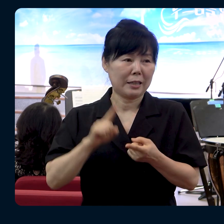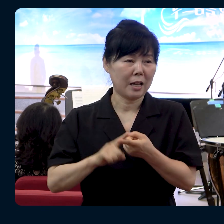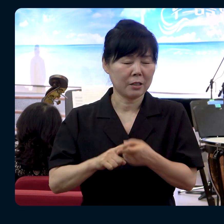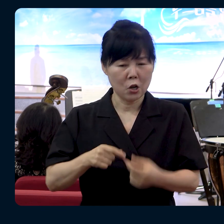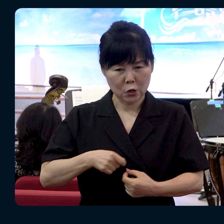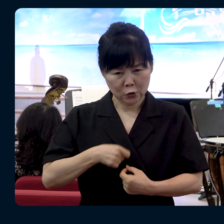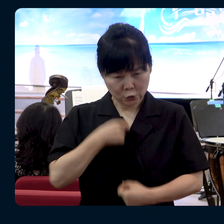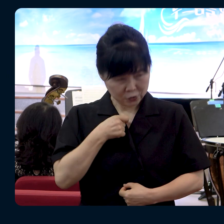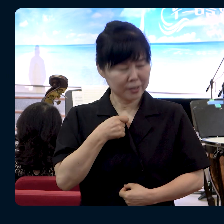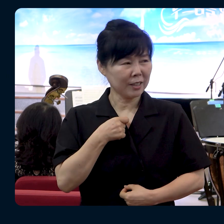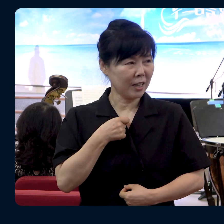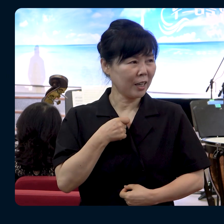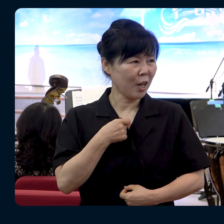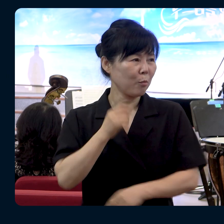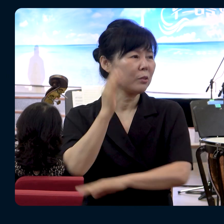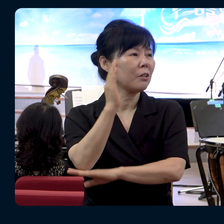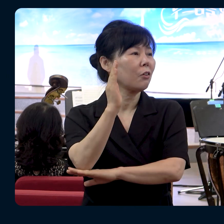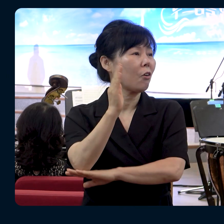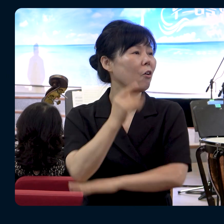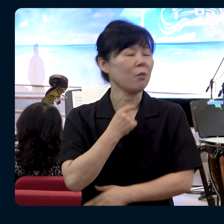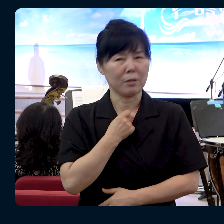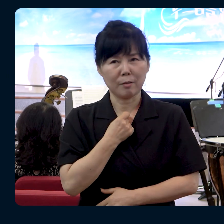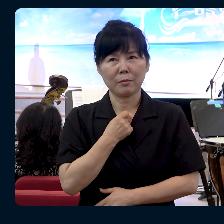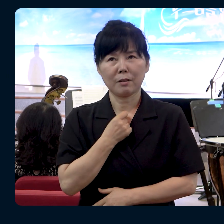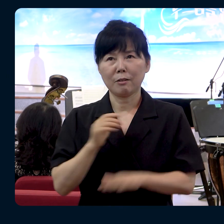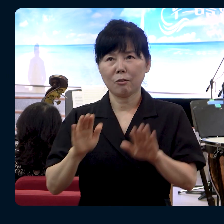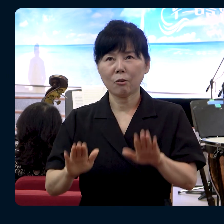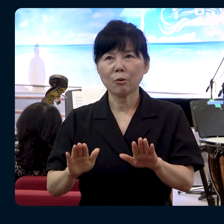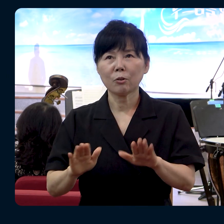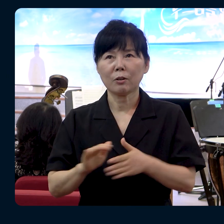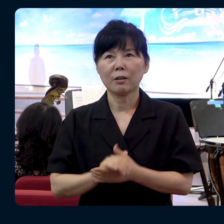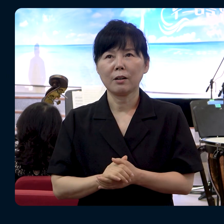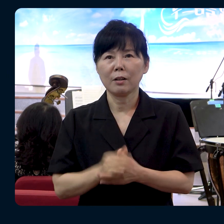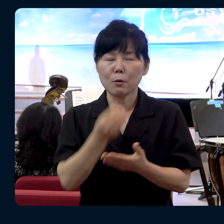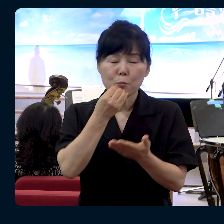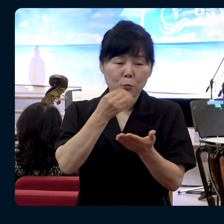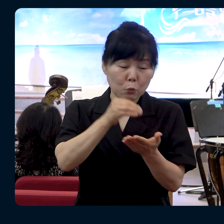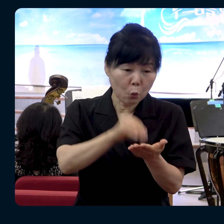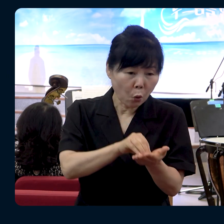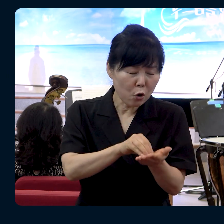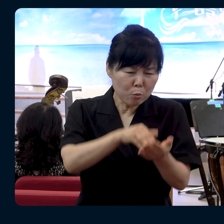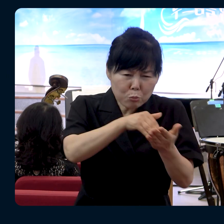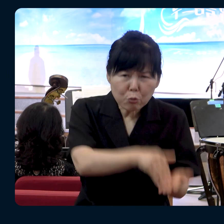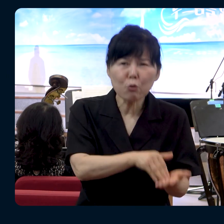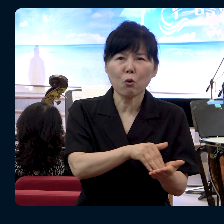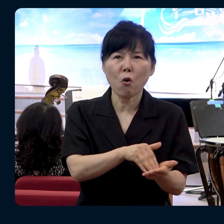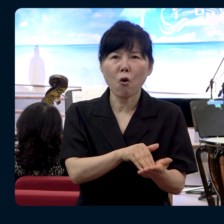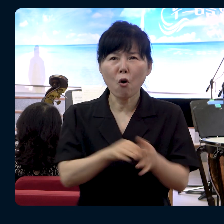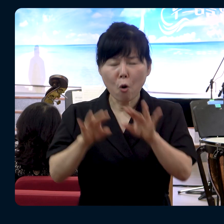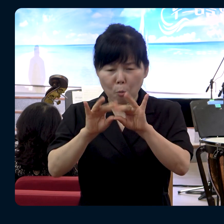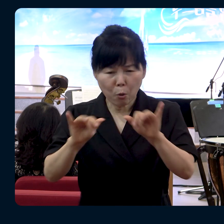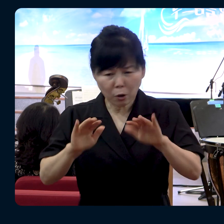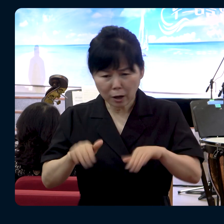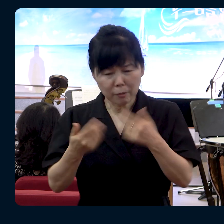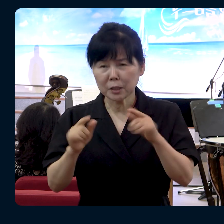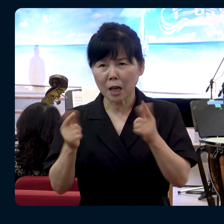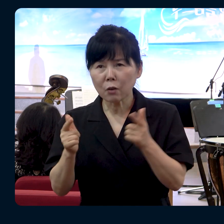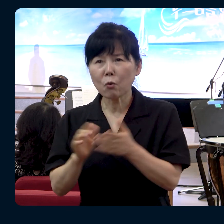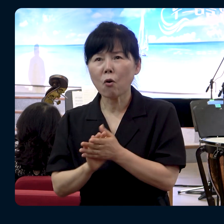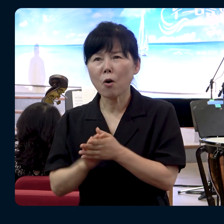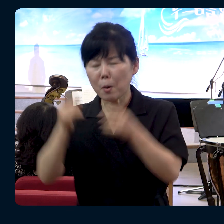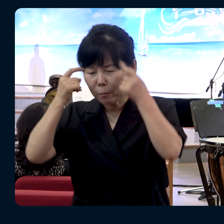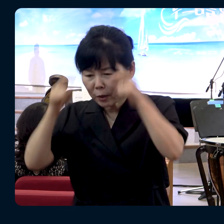솔직하게 마주하는 시간이 되기 바랍니다. 오늘 본문, 돌은 무겁고 모래도 가볍지 아니하거니와 미련한